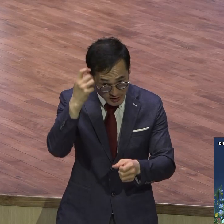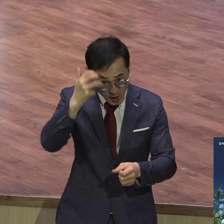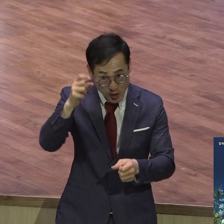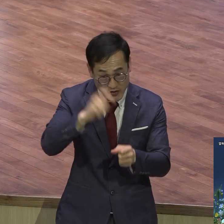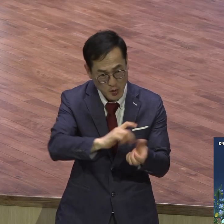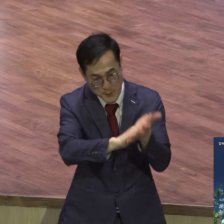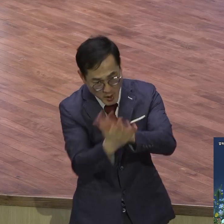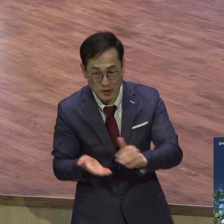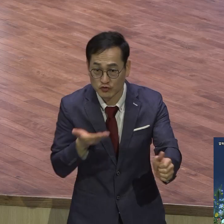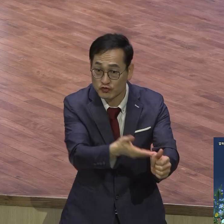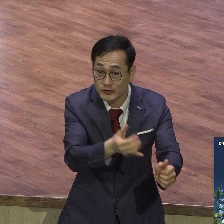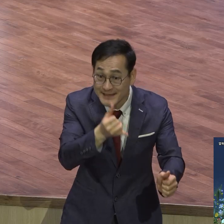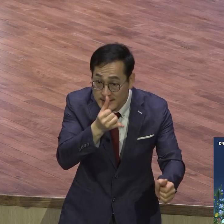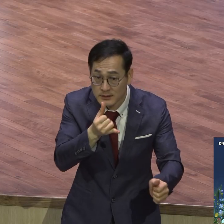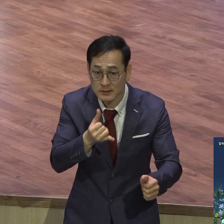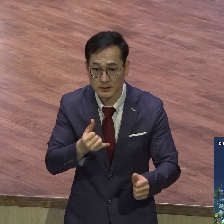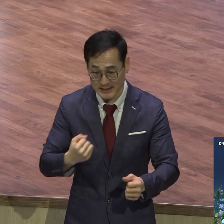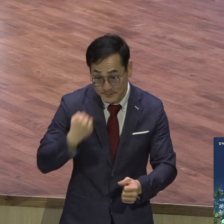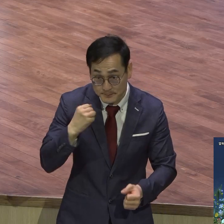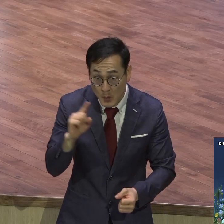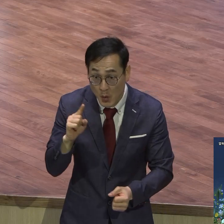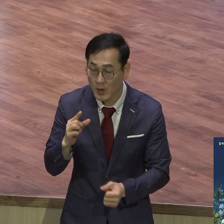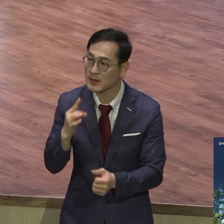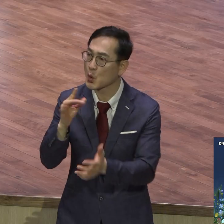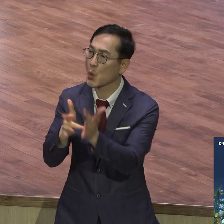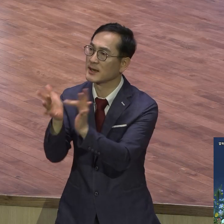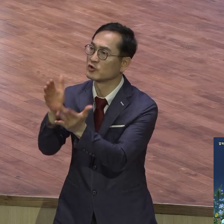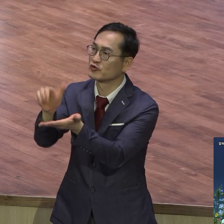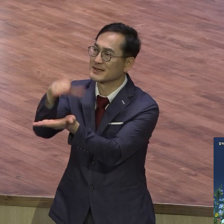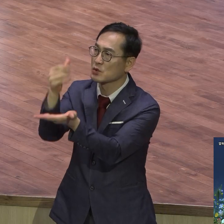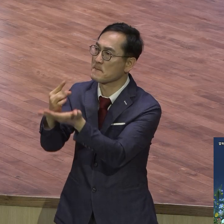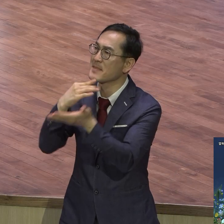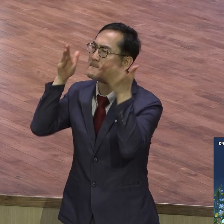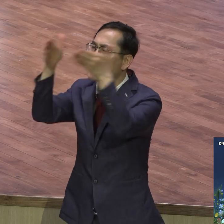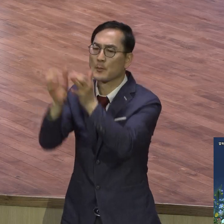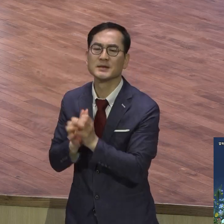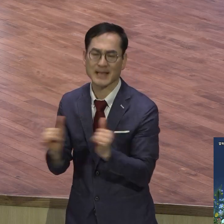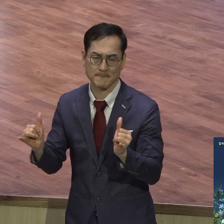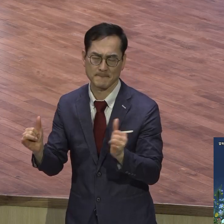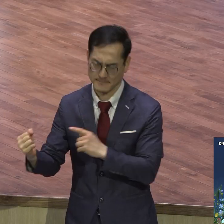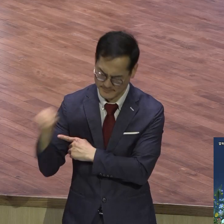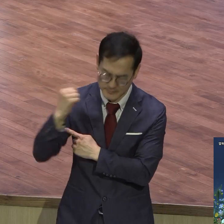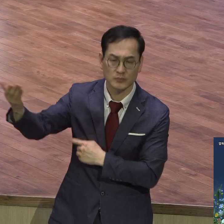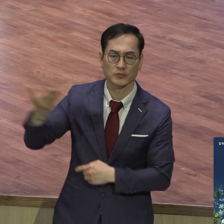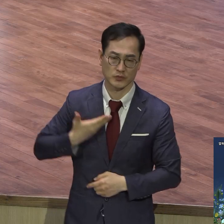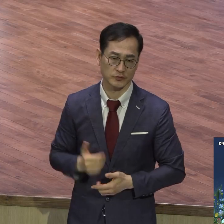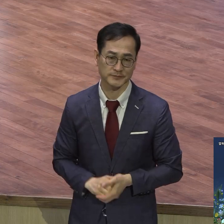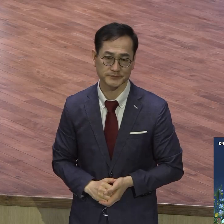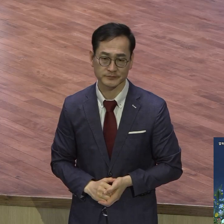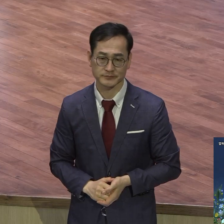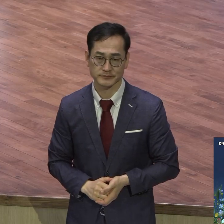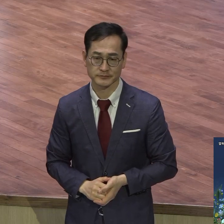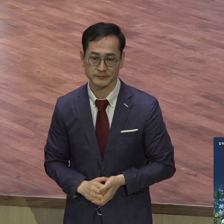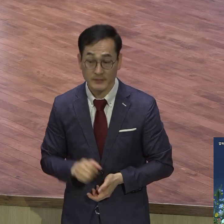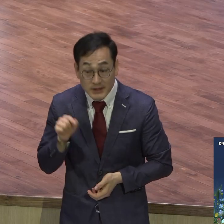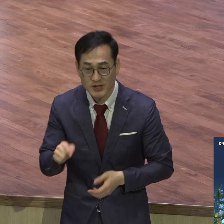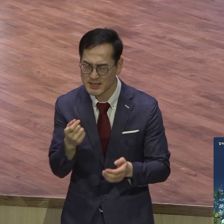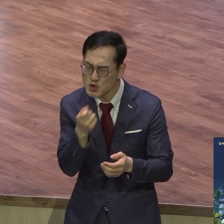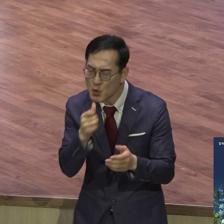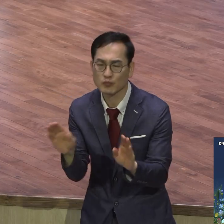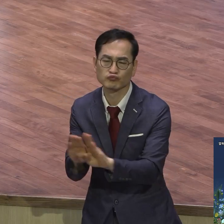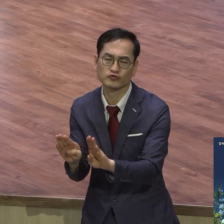예수 그리스도 유일성에 들어간 사람에게 하나의 뜻이 있는 것입니다. 그 메시지하고 있어요. 좁은 문이란 말이